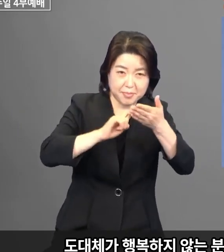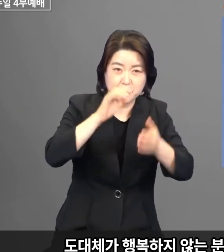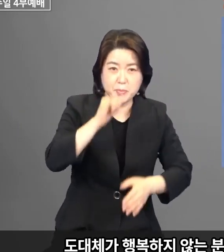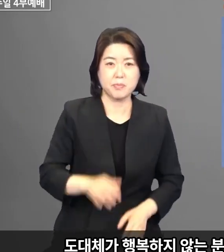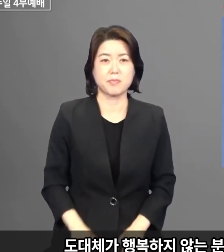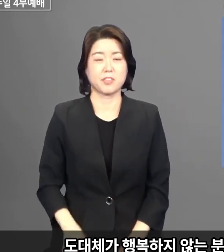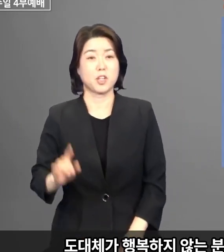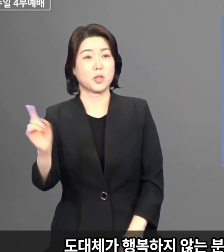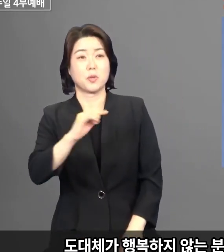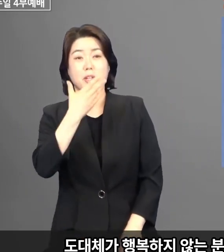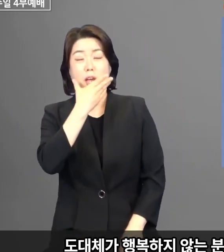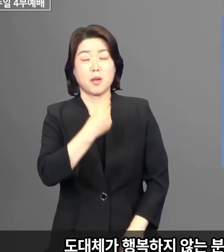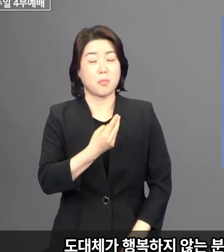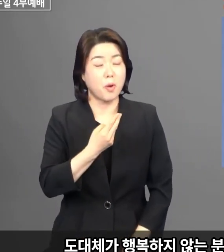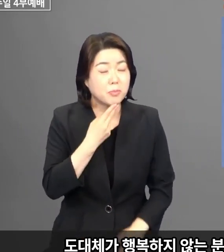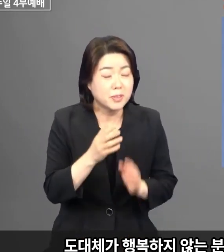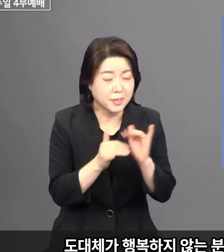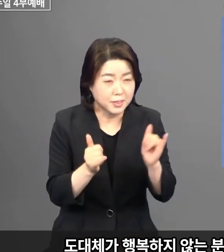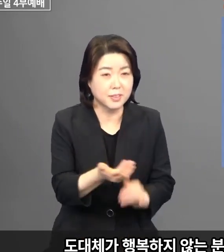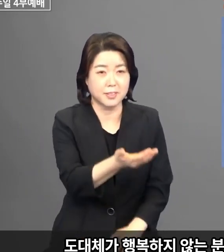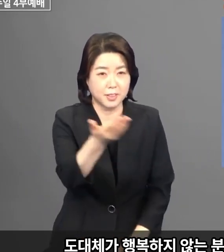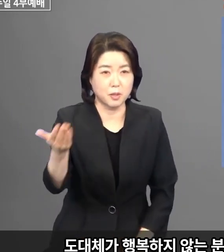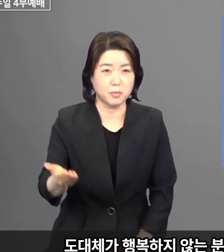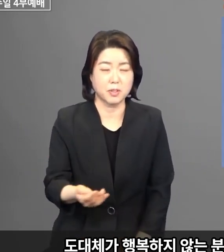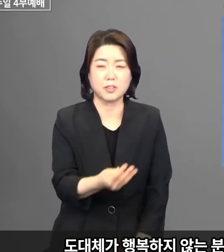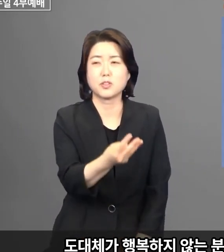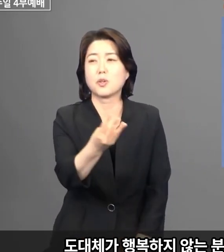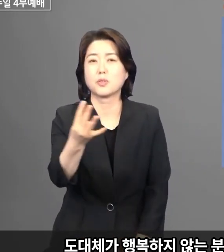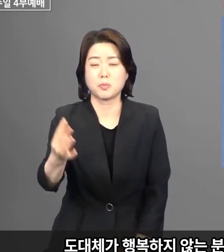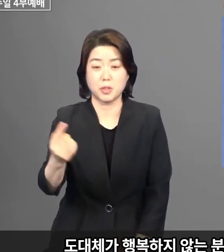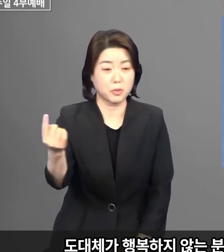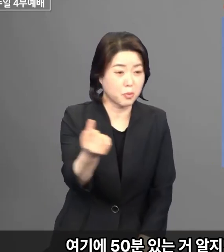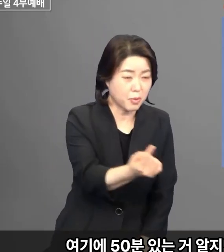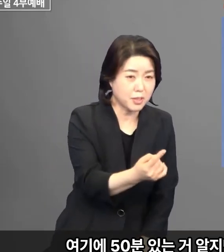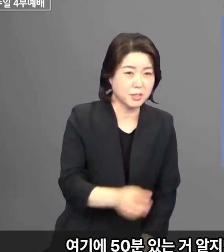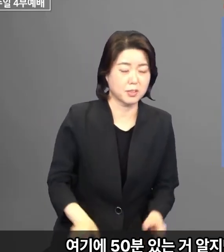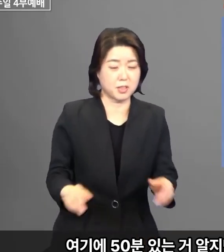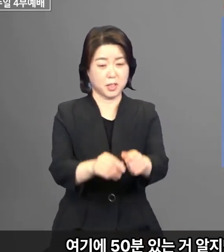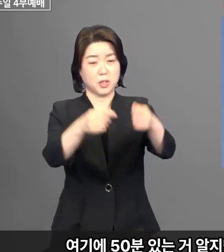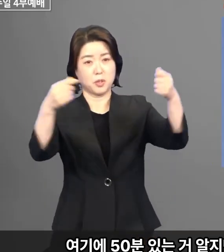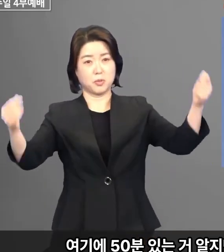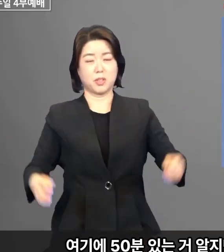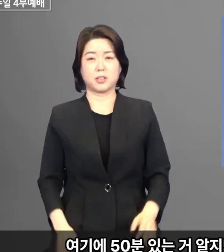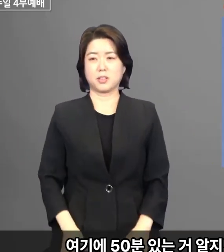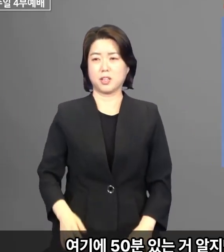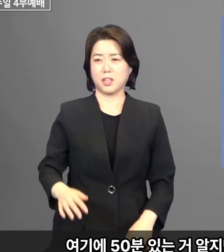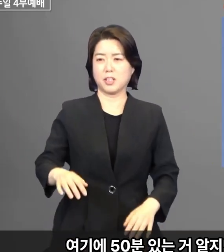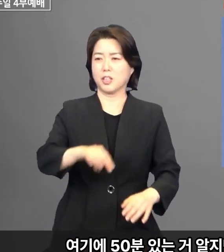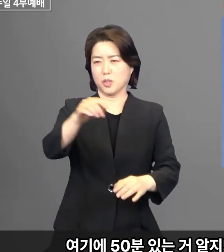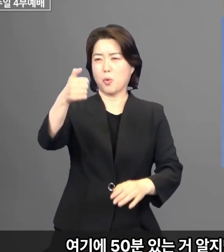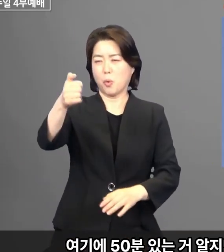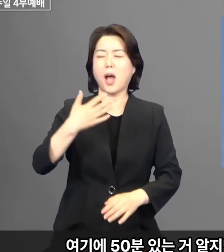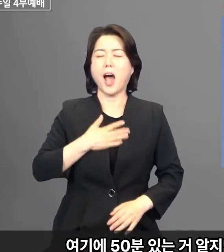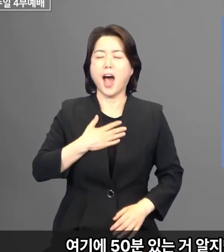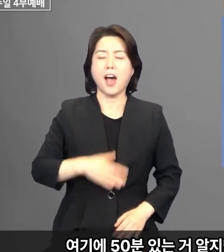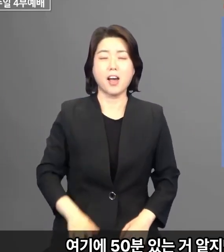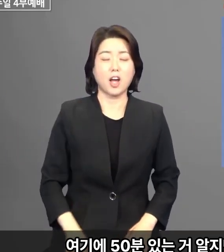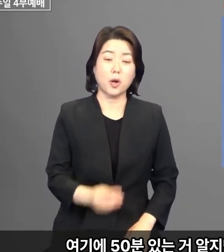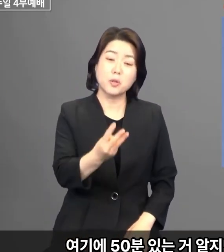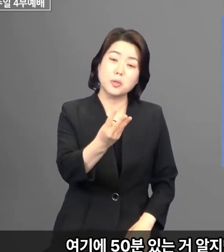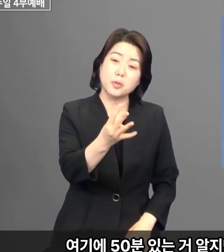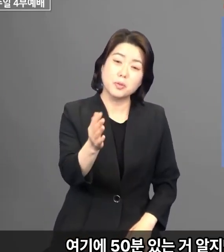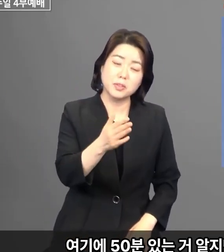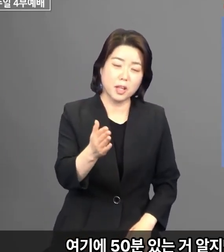도대체가 행복하지 않는 분들 한 서너 분이라도 오셔서, 여기에 50분 있는 거 알지만 한 서너